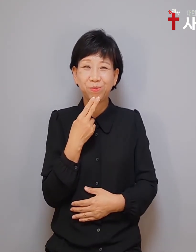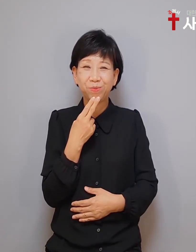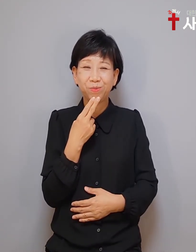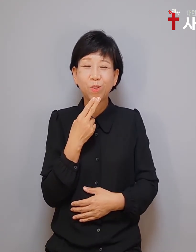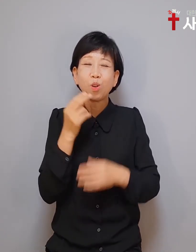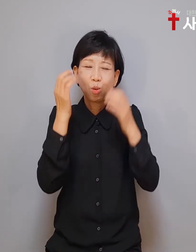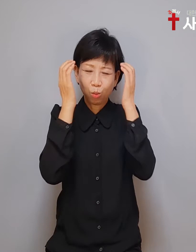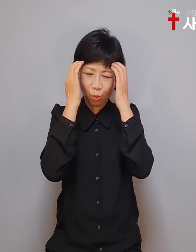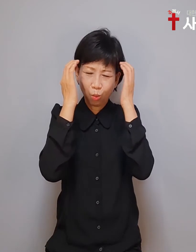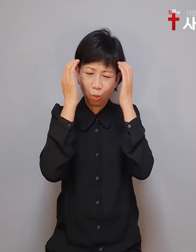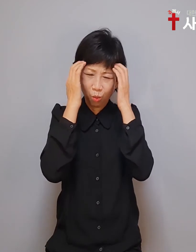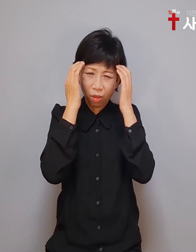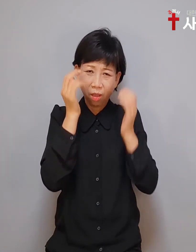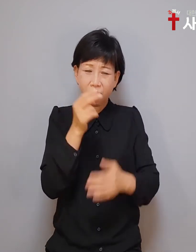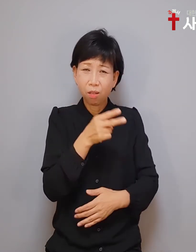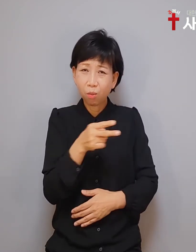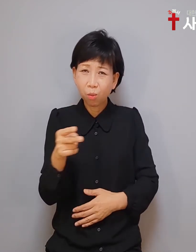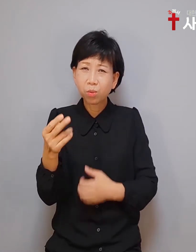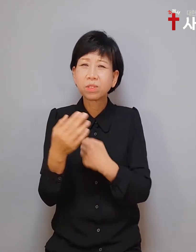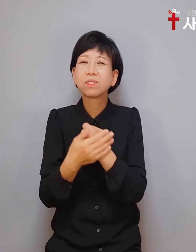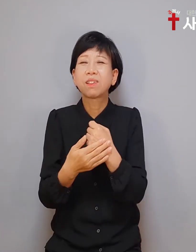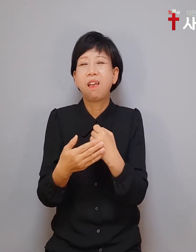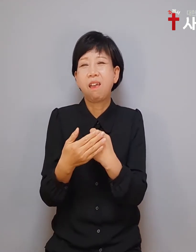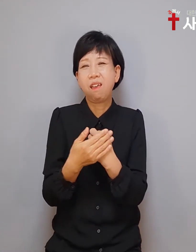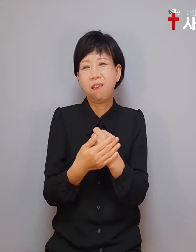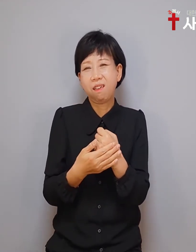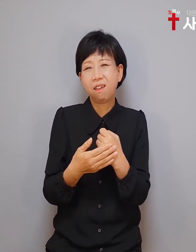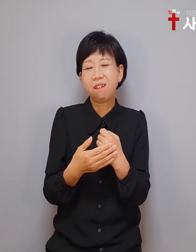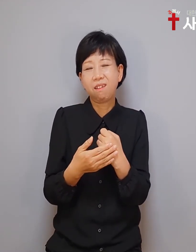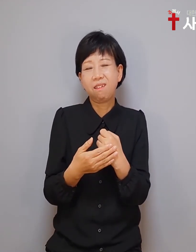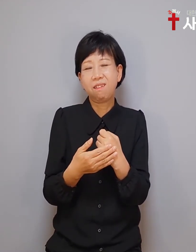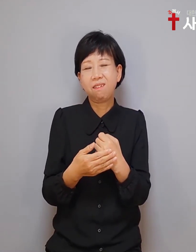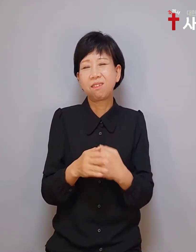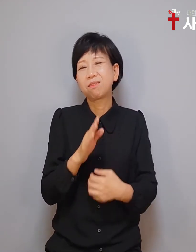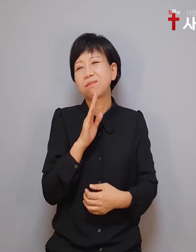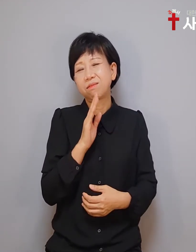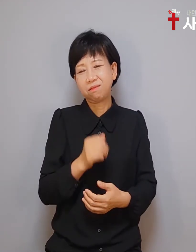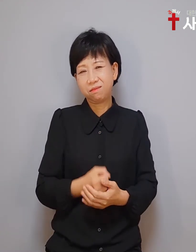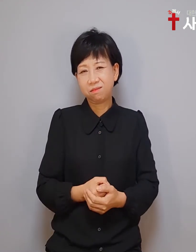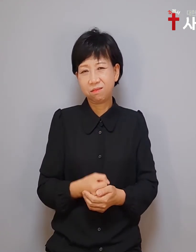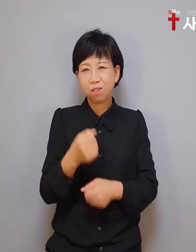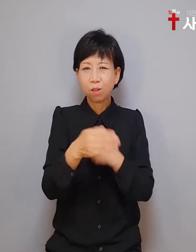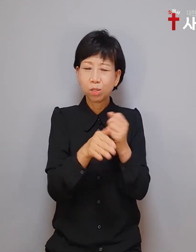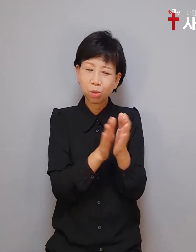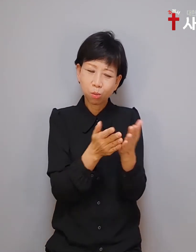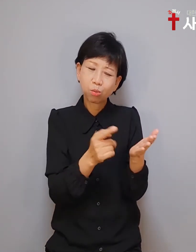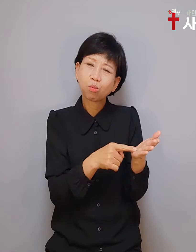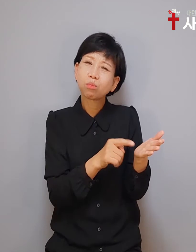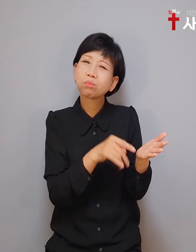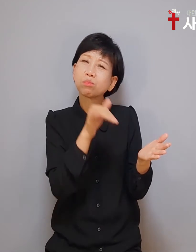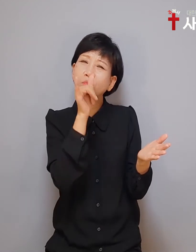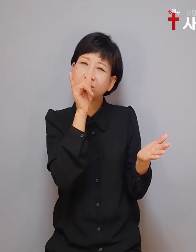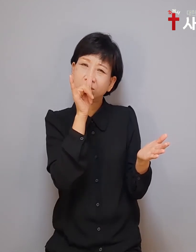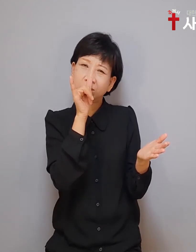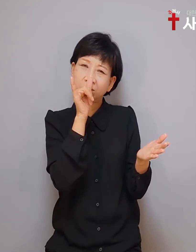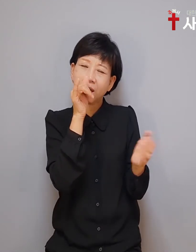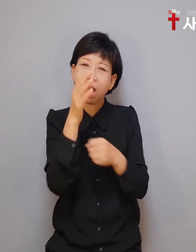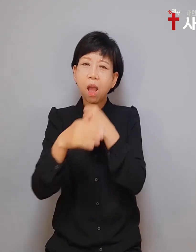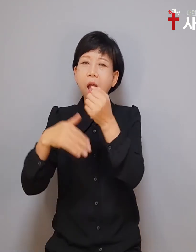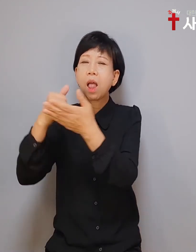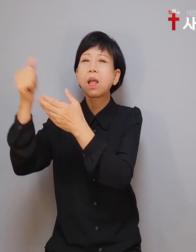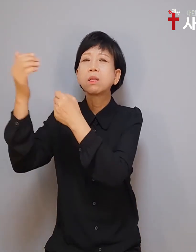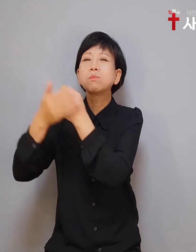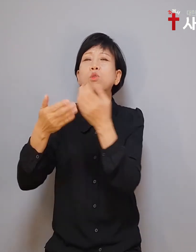고난도 은혜인 줄 믿습니다. 제가 드리는 말씀이 아니고 방금 성경책에서 읽었잖아요. 하나님의 은혜를